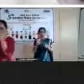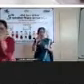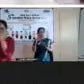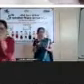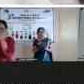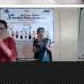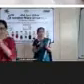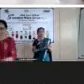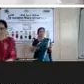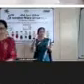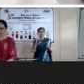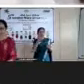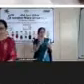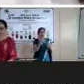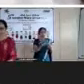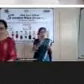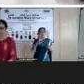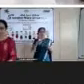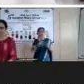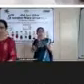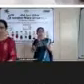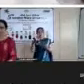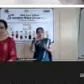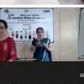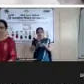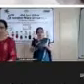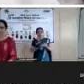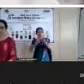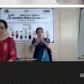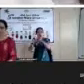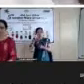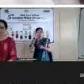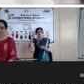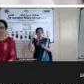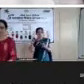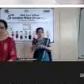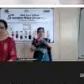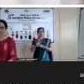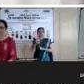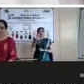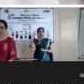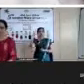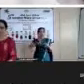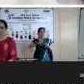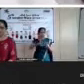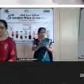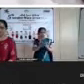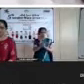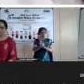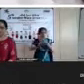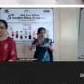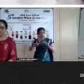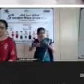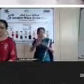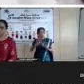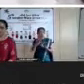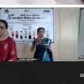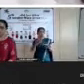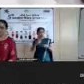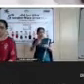और CRC को विशेष रूप से पूर्वोत्तर क्षेत्र में दिव्यांगजनों के कौशल रोजगार, स्वरोजगार और उद्यमिता विकास की दिशा